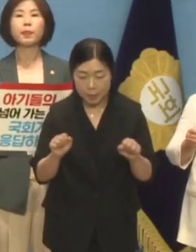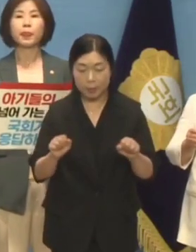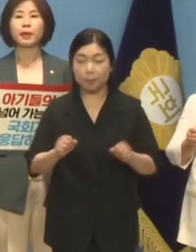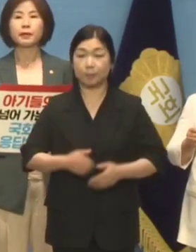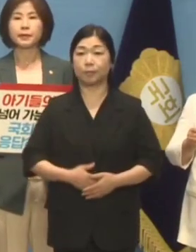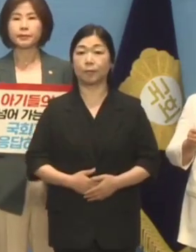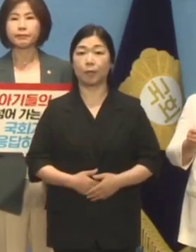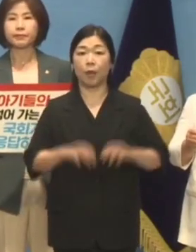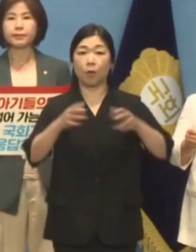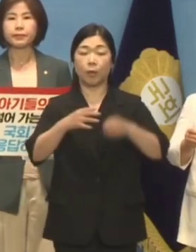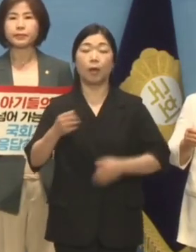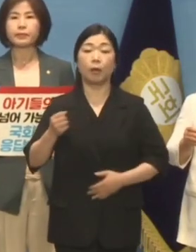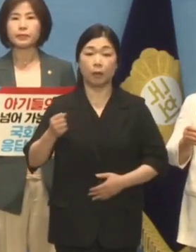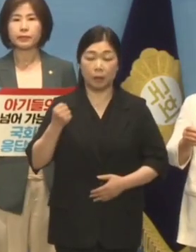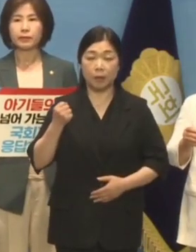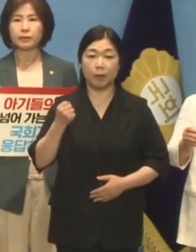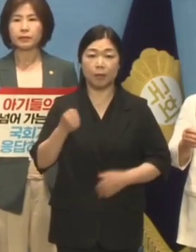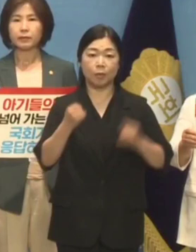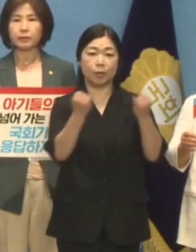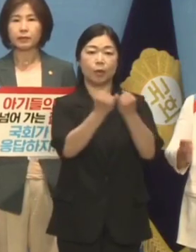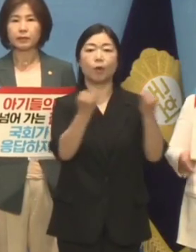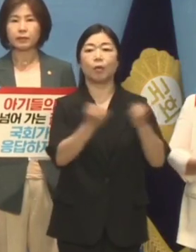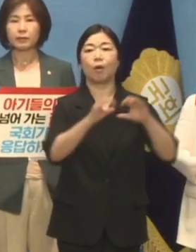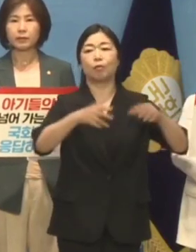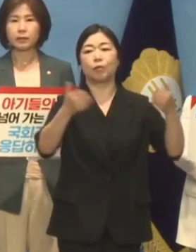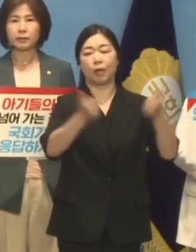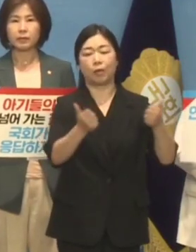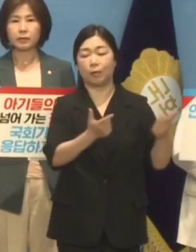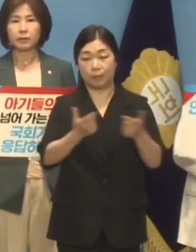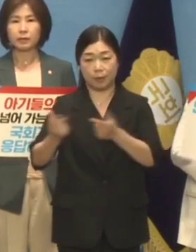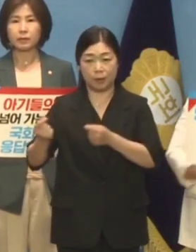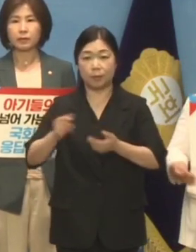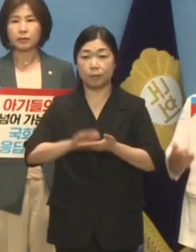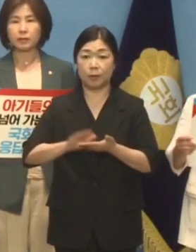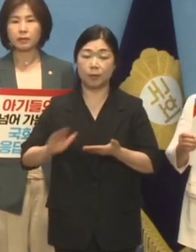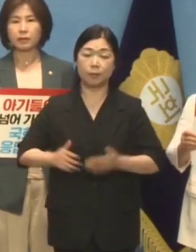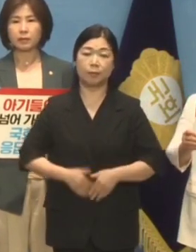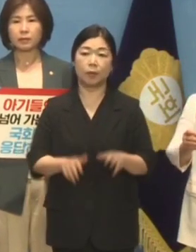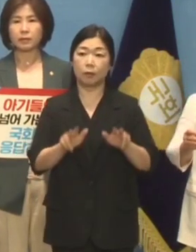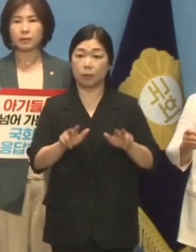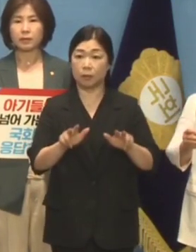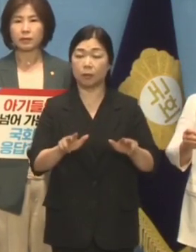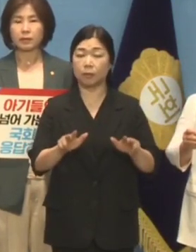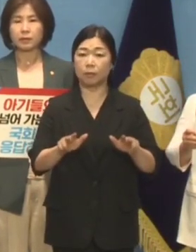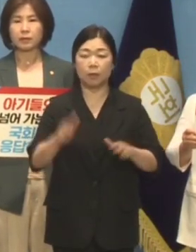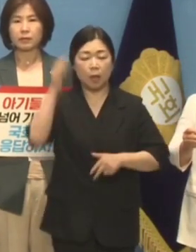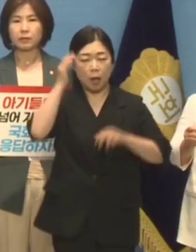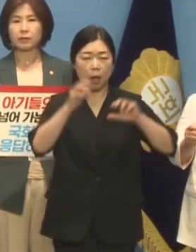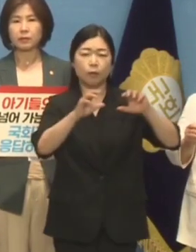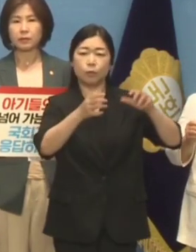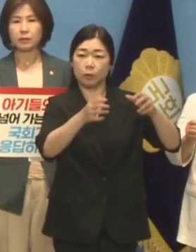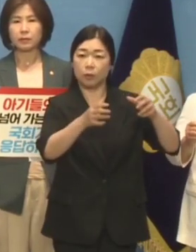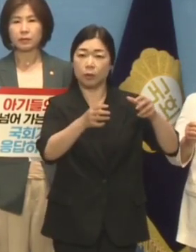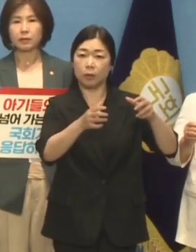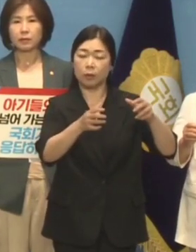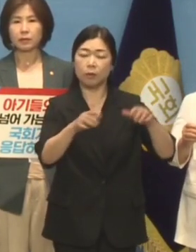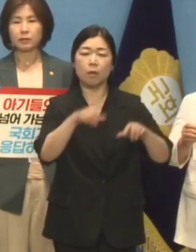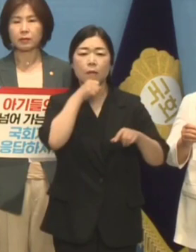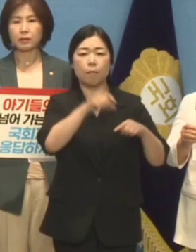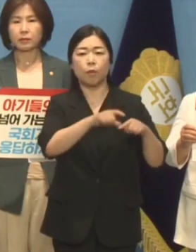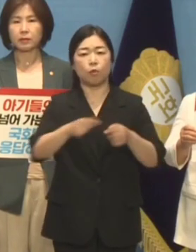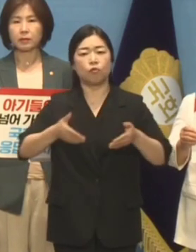안녕하십니까. 국민의힘 여성 의원 일동입니다. 현재 한국의